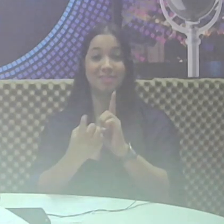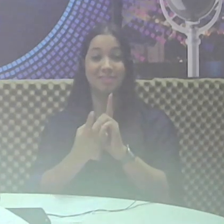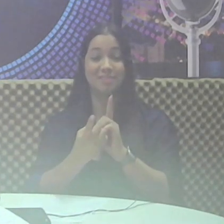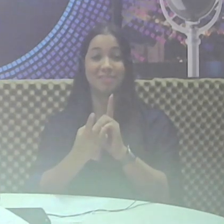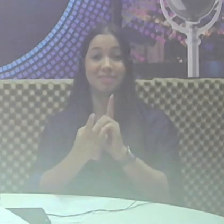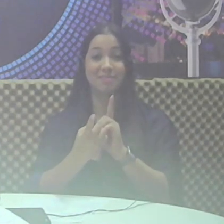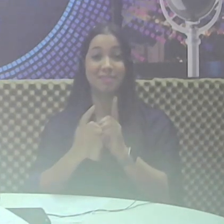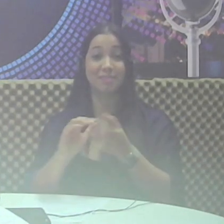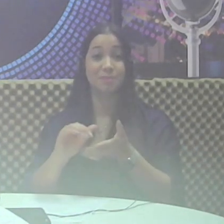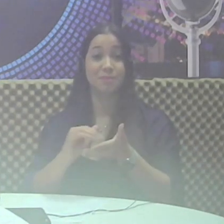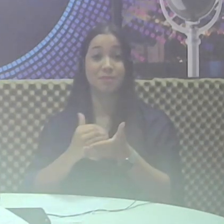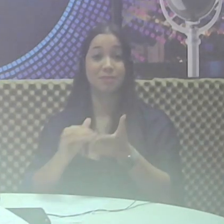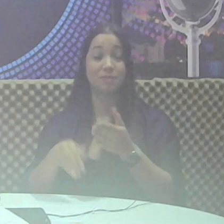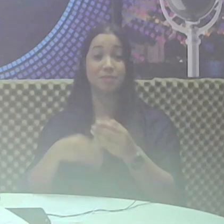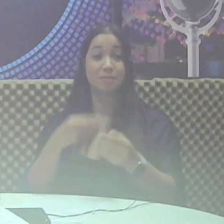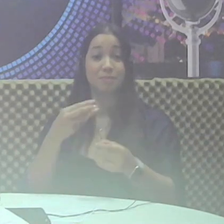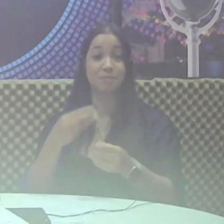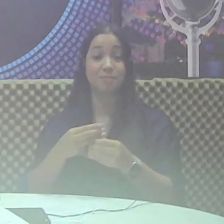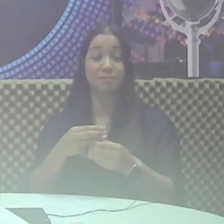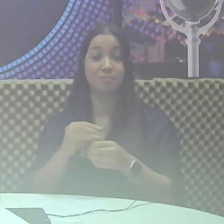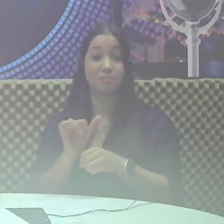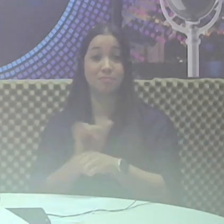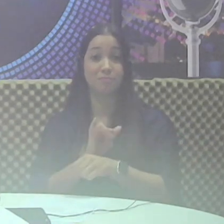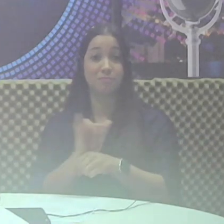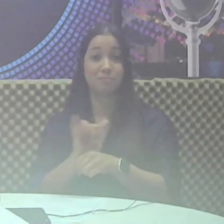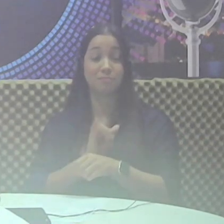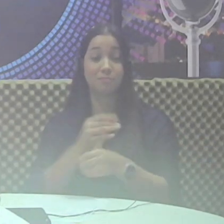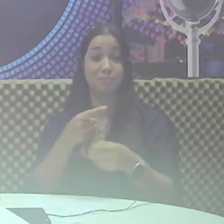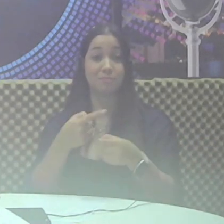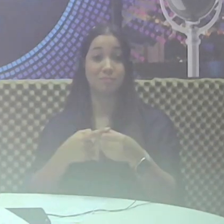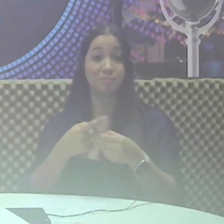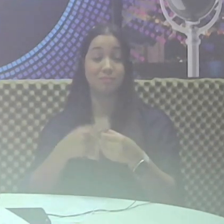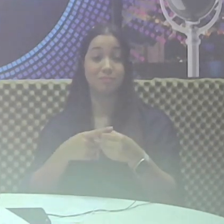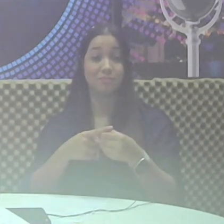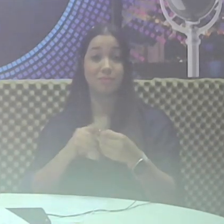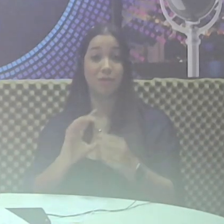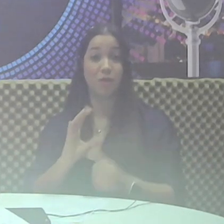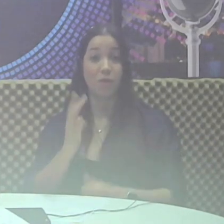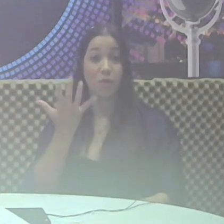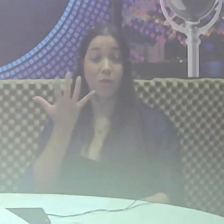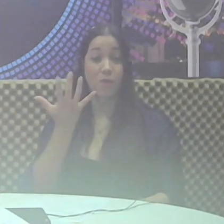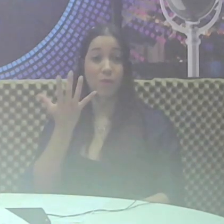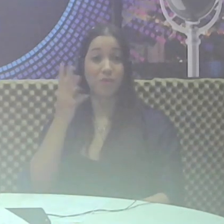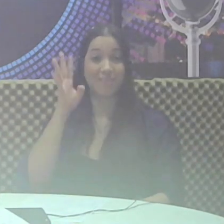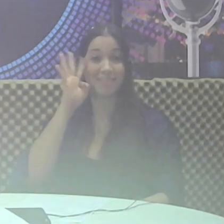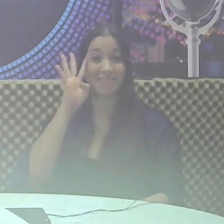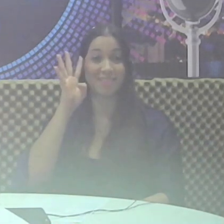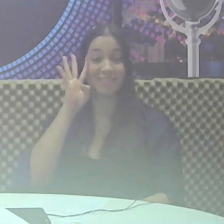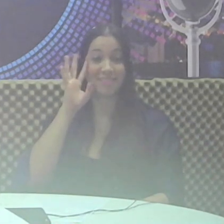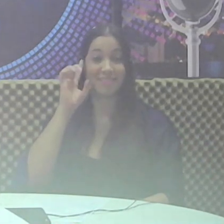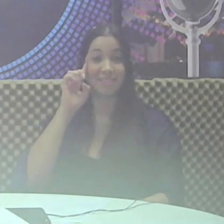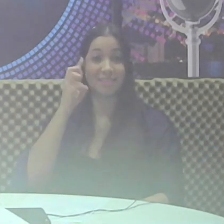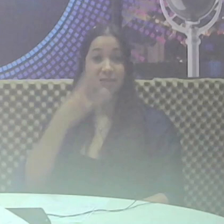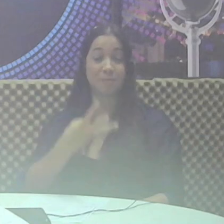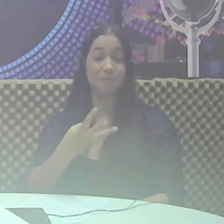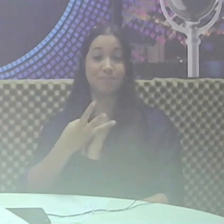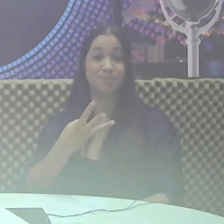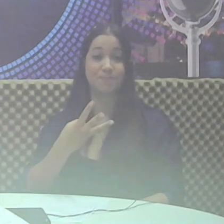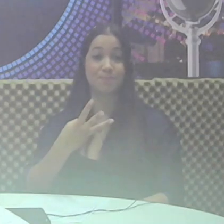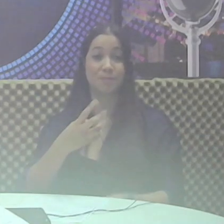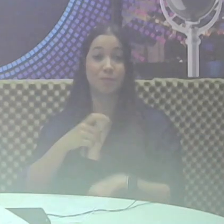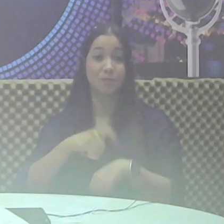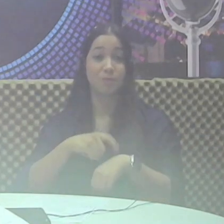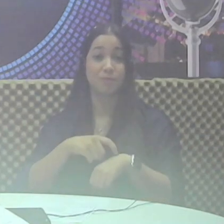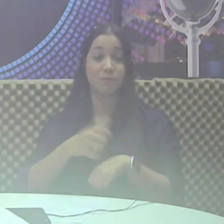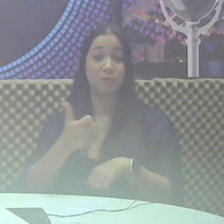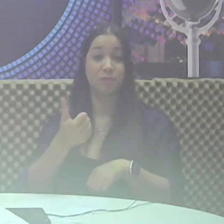meio da Secretaria Municipal de Planejamento Urbano, será realizado nesta quarta-feira, dia 3, às 18h30